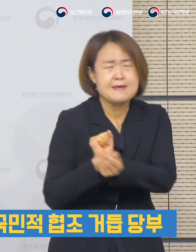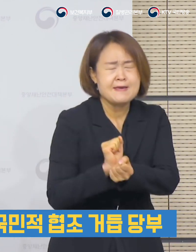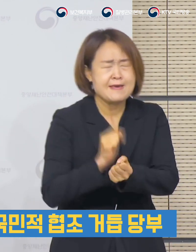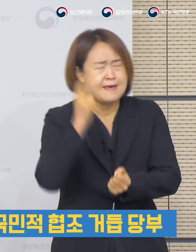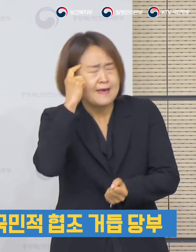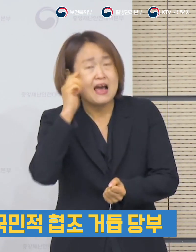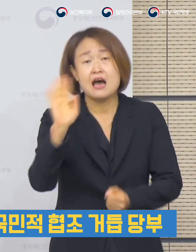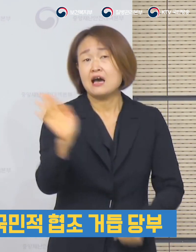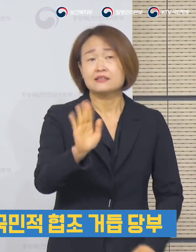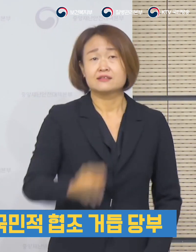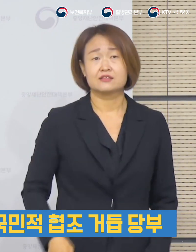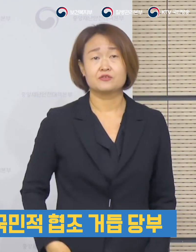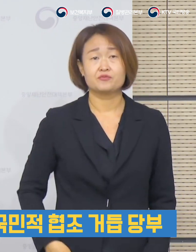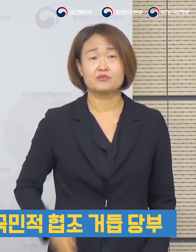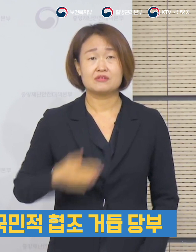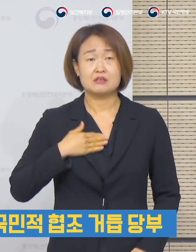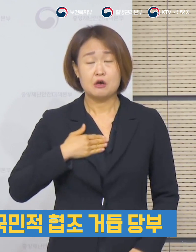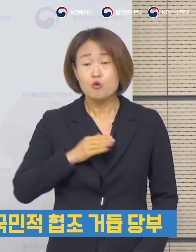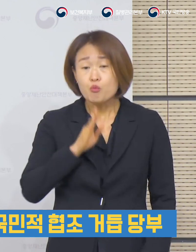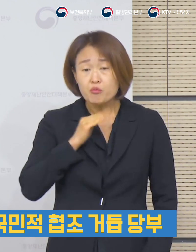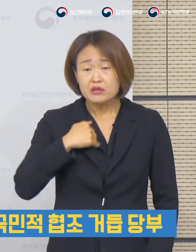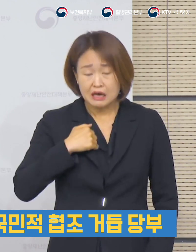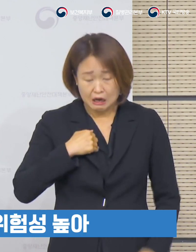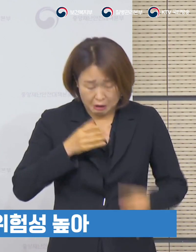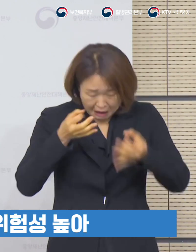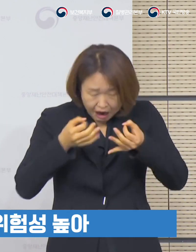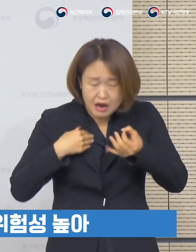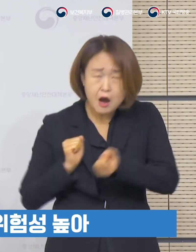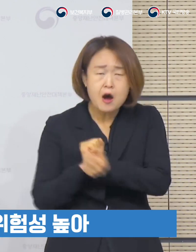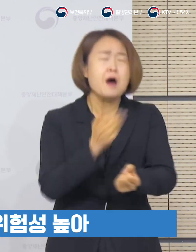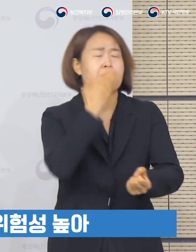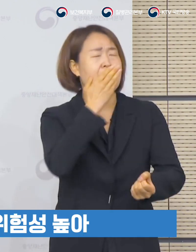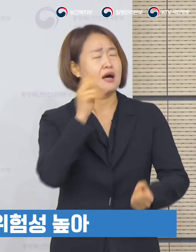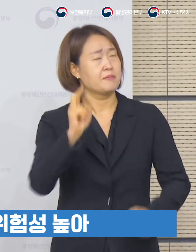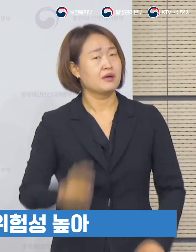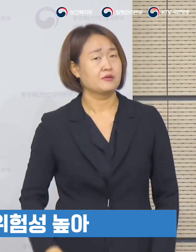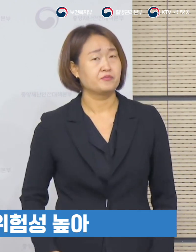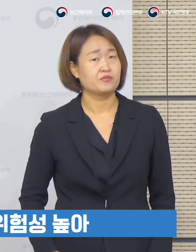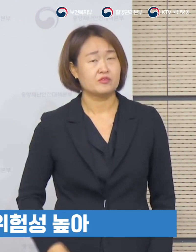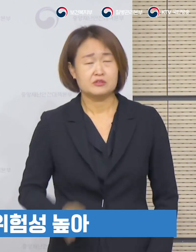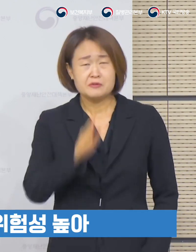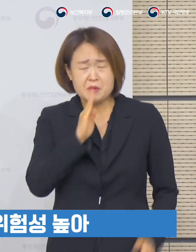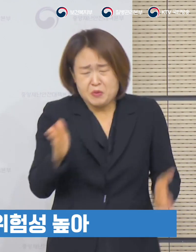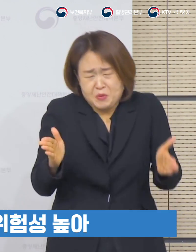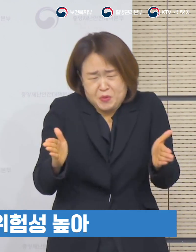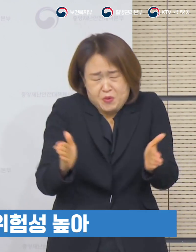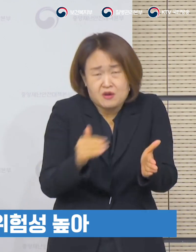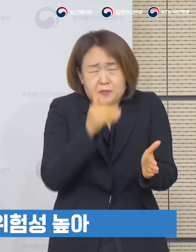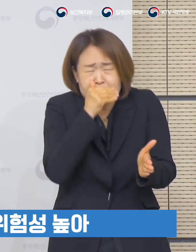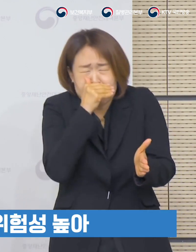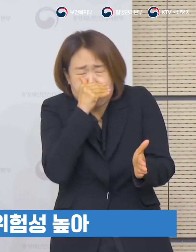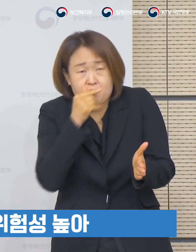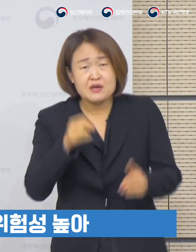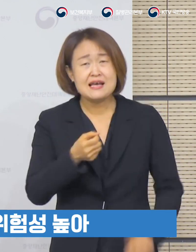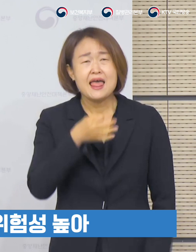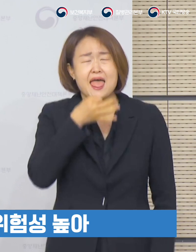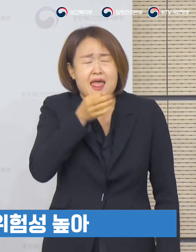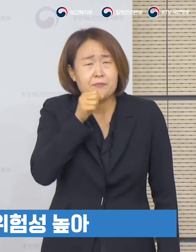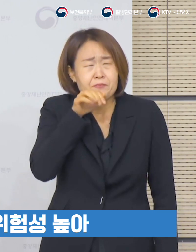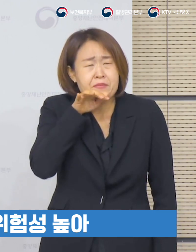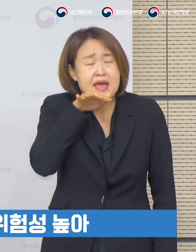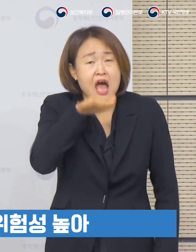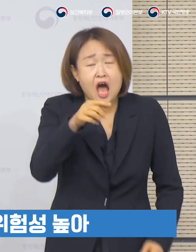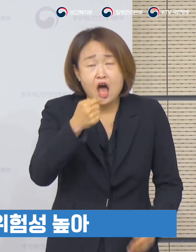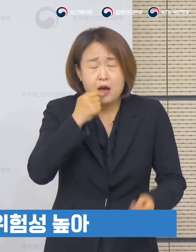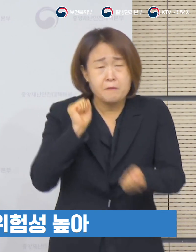아니라 바로 우리 자신이 될 수 있습니다. 코로나19는 좁고 밀폐된 공간에서 침방울을 통해